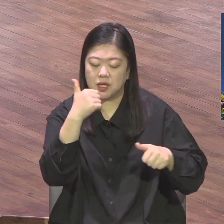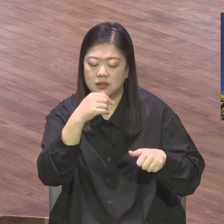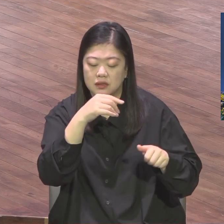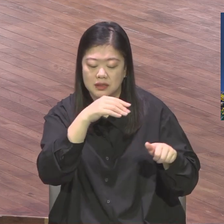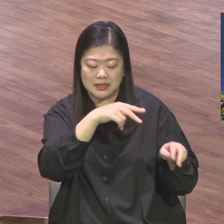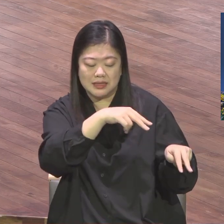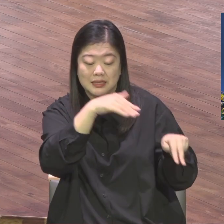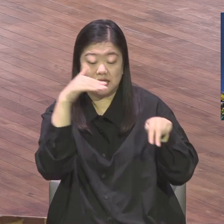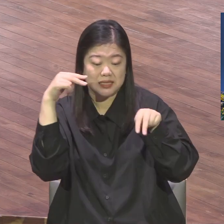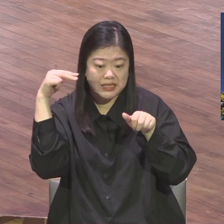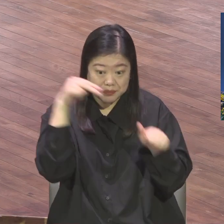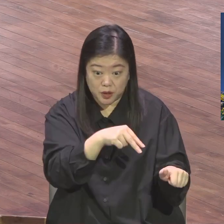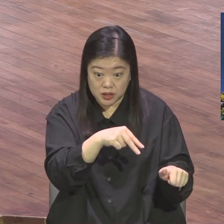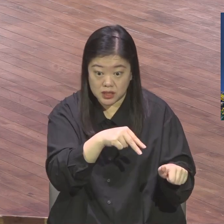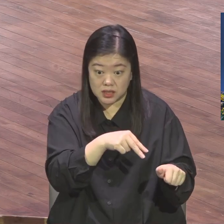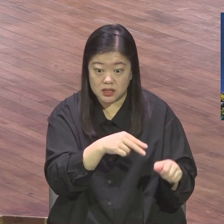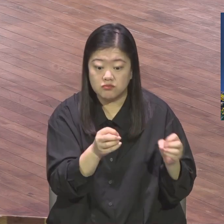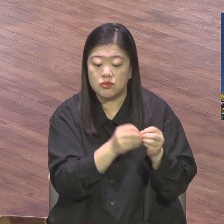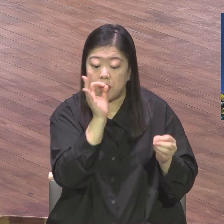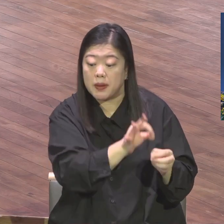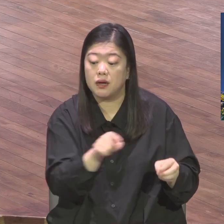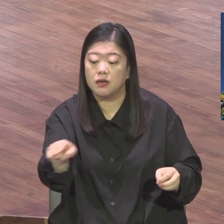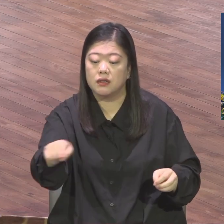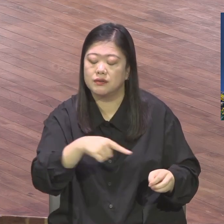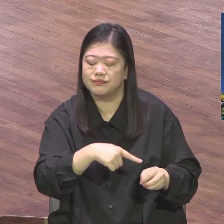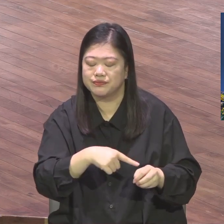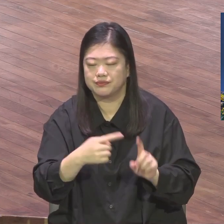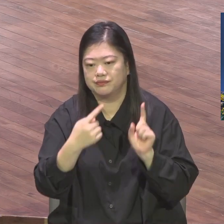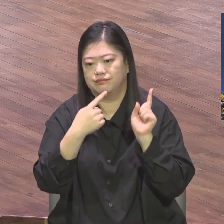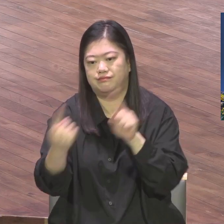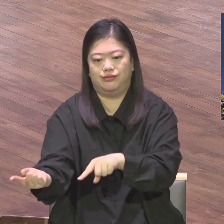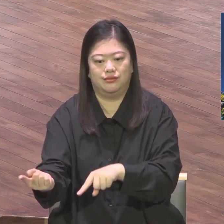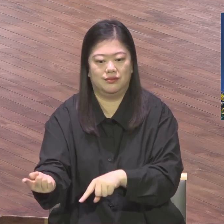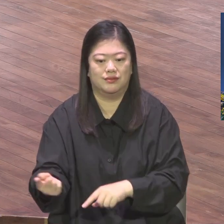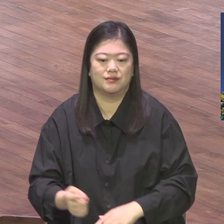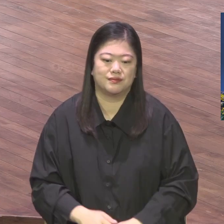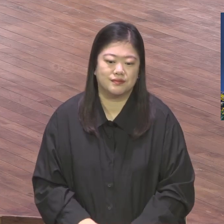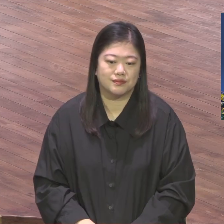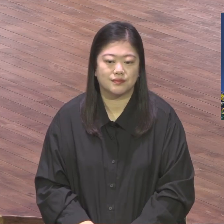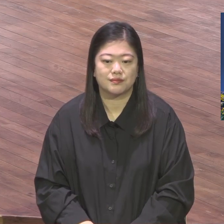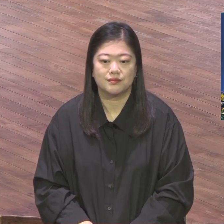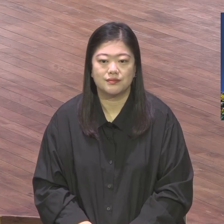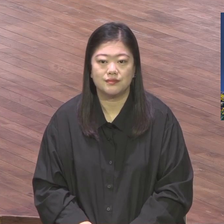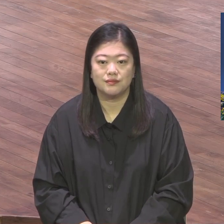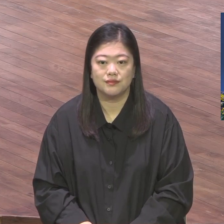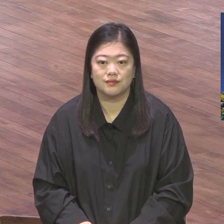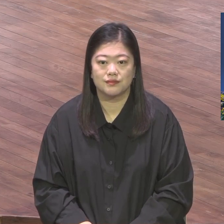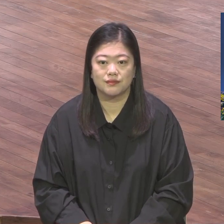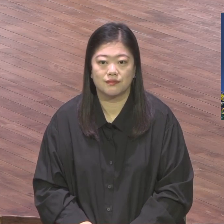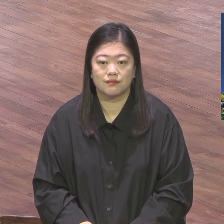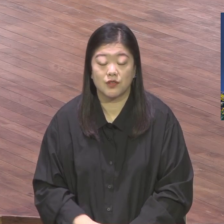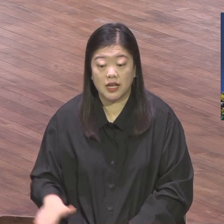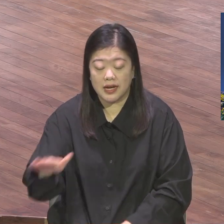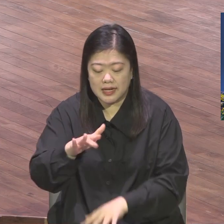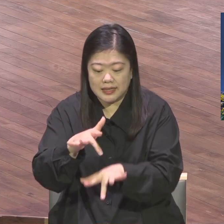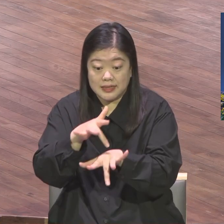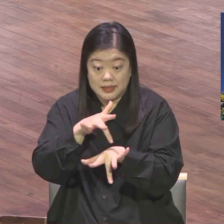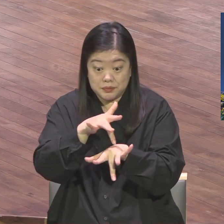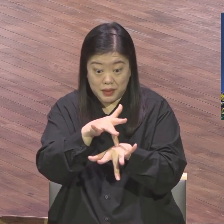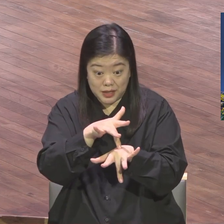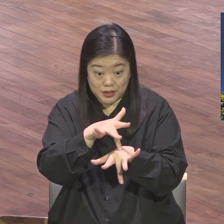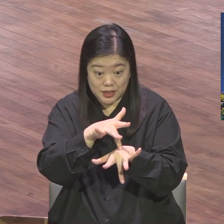하나님의 말씀이에요. 이 말씀. 에베소서 6장 10절 이후에 보면 우리가 마귀를 대적하기 위하여 뭐요?